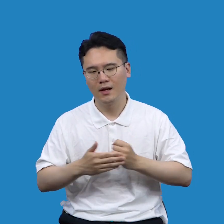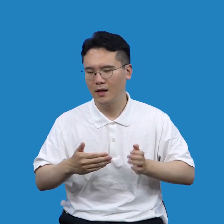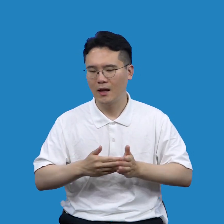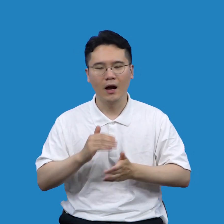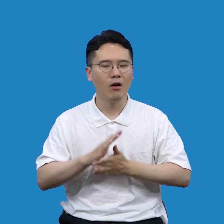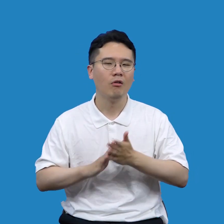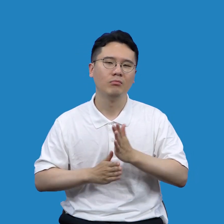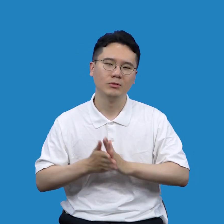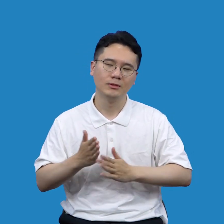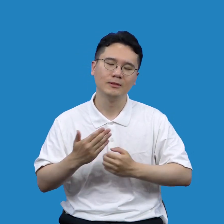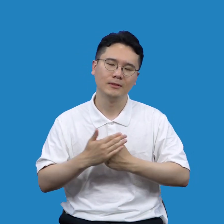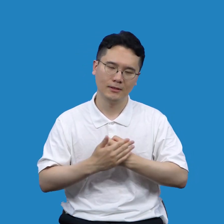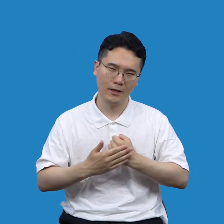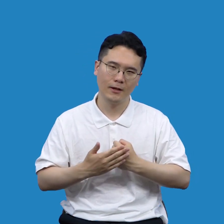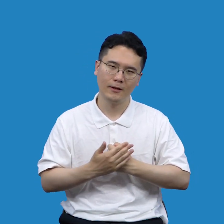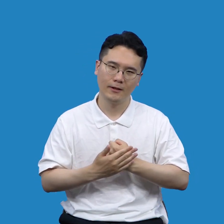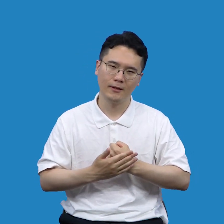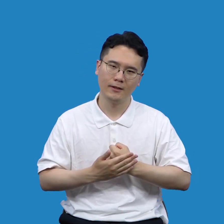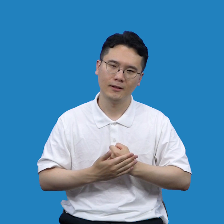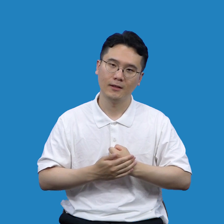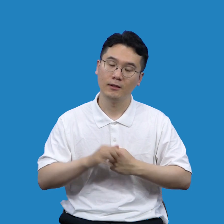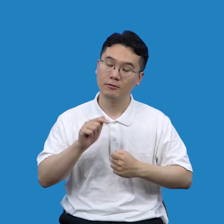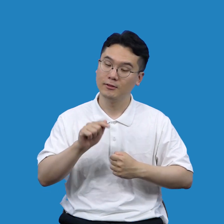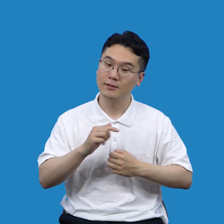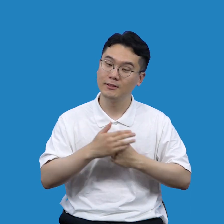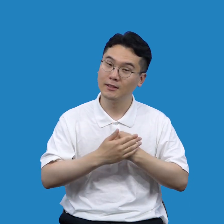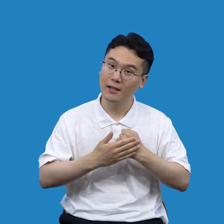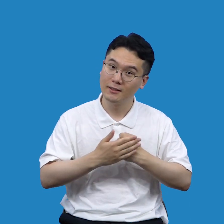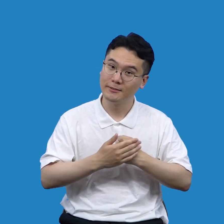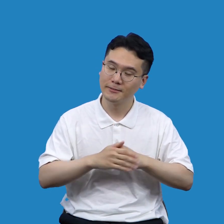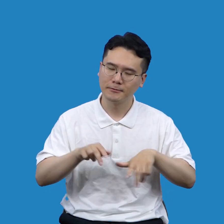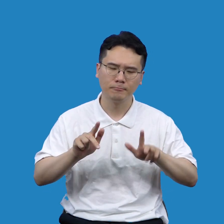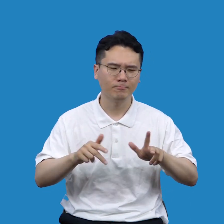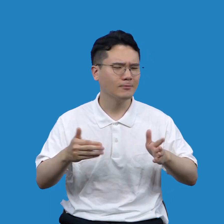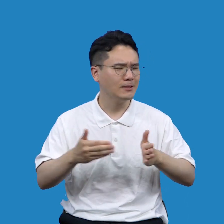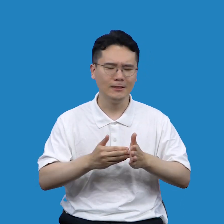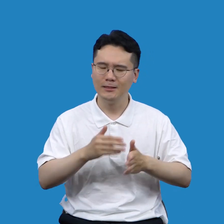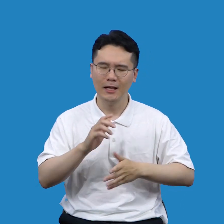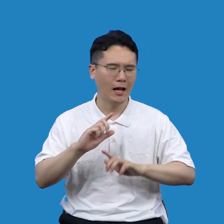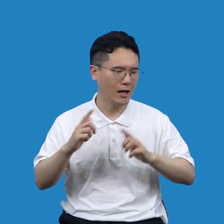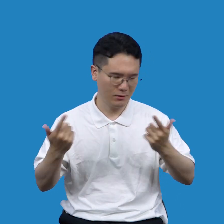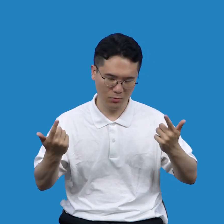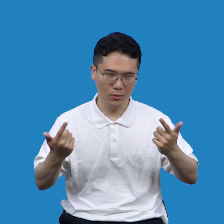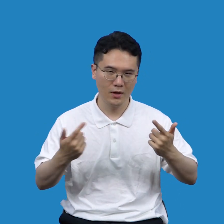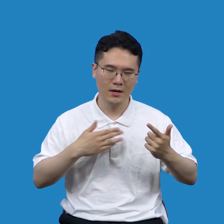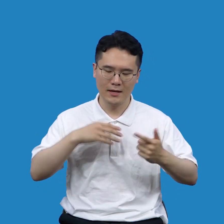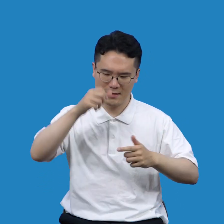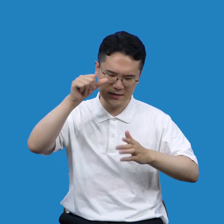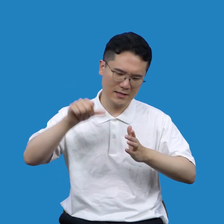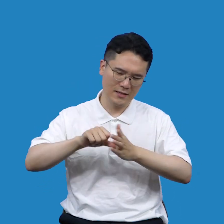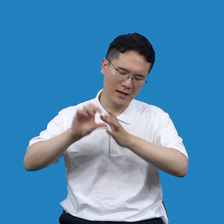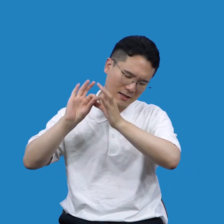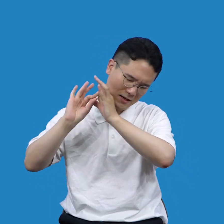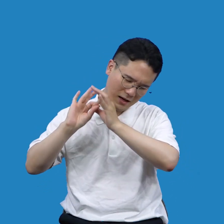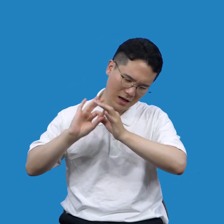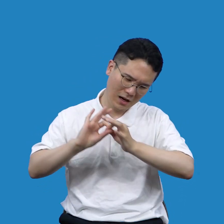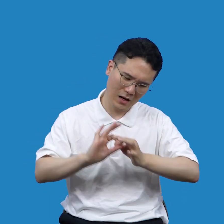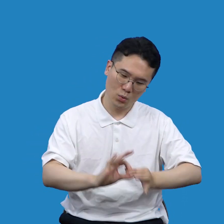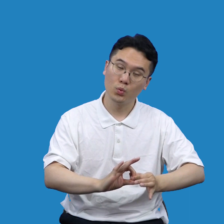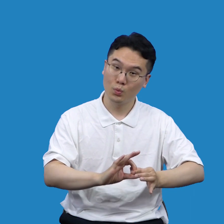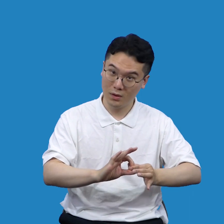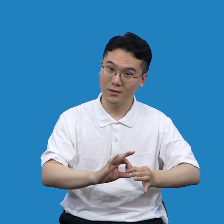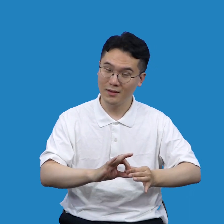은혜. 그리고 그 은혜는 아직도 끝나지 않고 내 인생 속에 계속될 수 있다는 사실